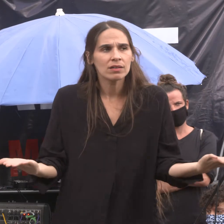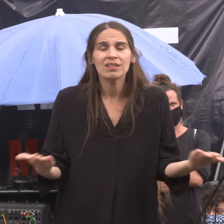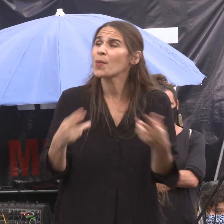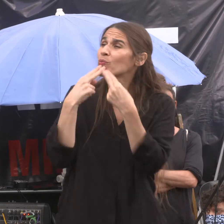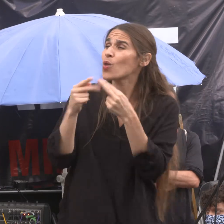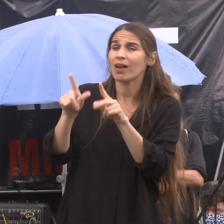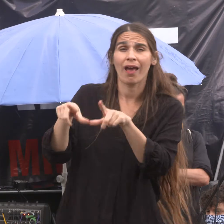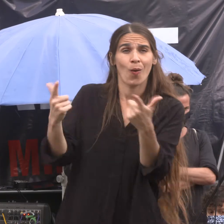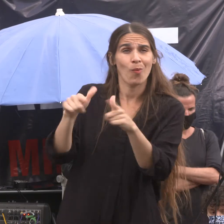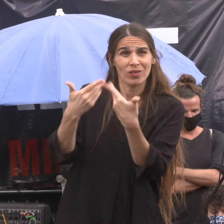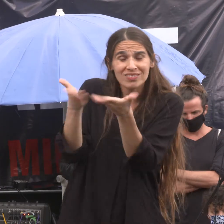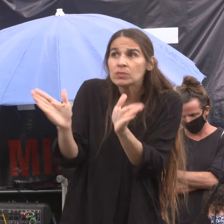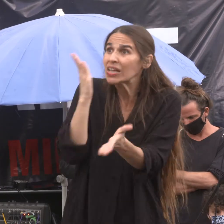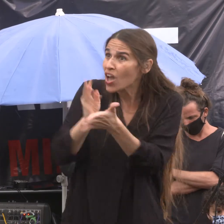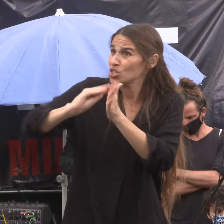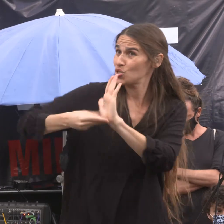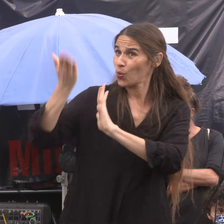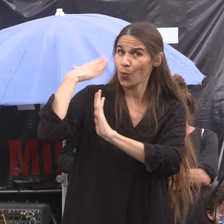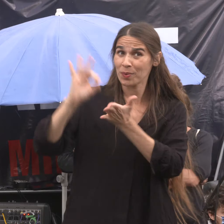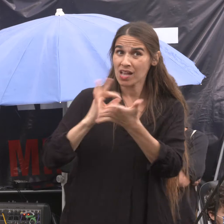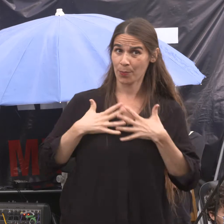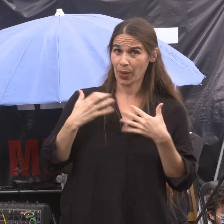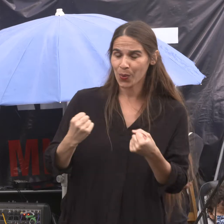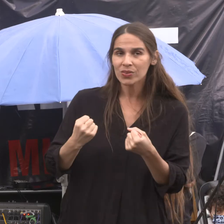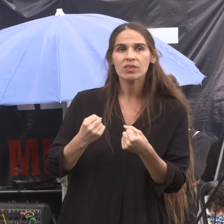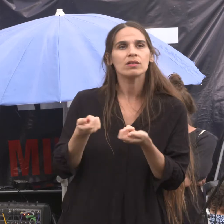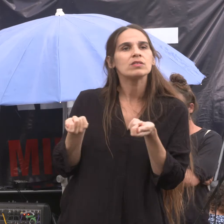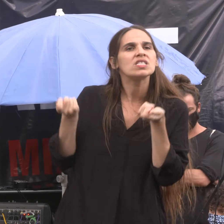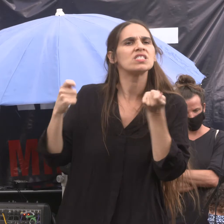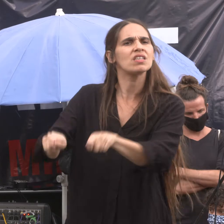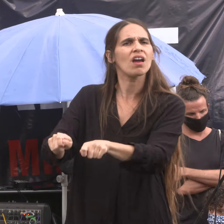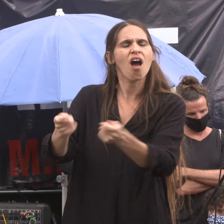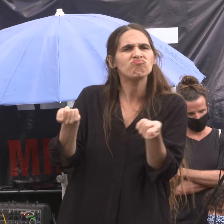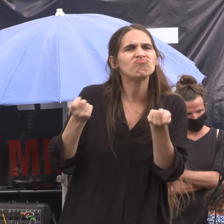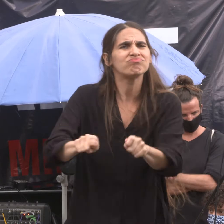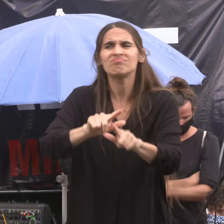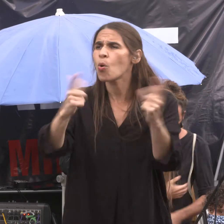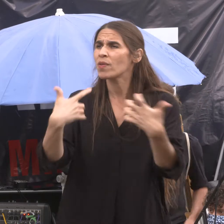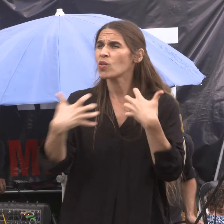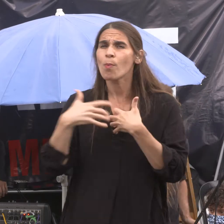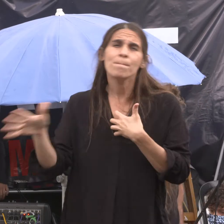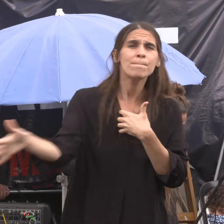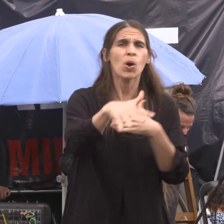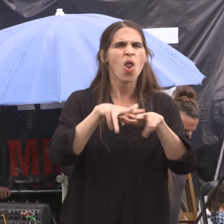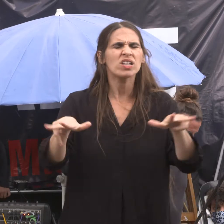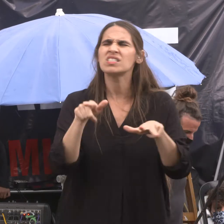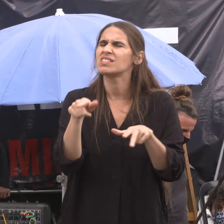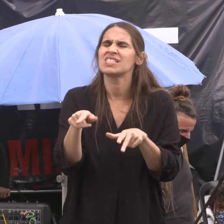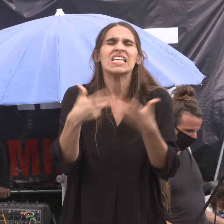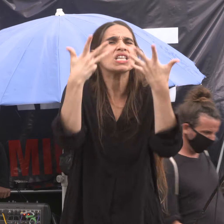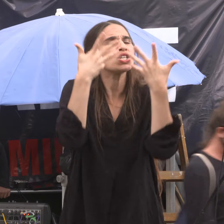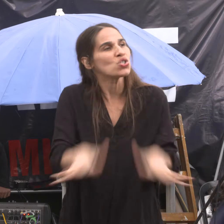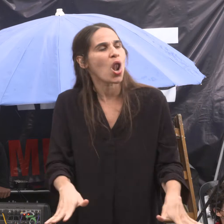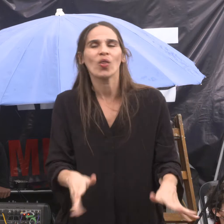האולמות חלקית כבר אושרה בעבר במשרד הבריאות, וסגירה הרמטית של כל אולמות התיאטרון בארץ כולה היא